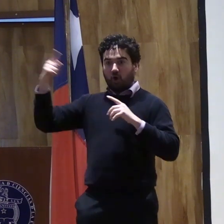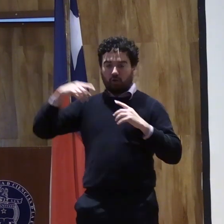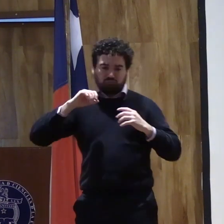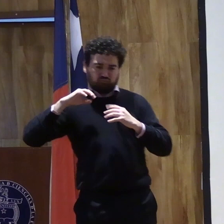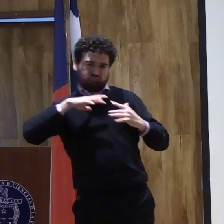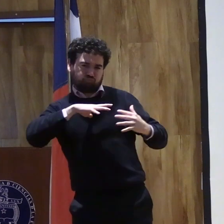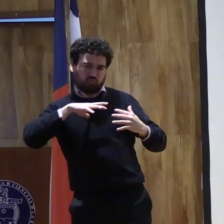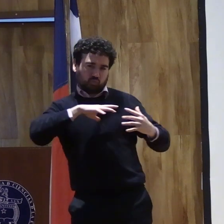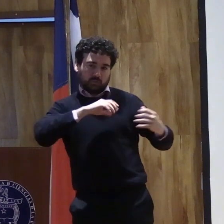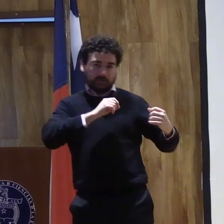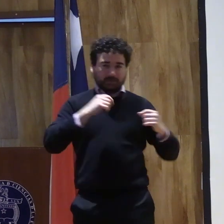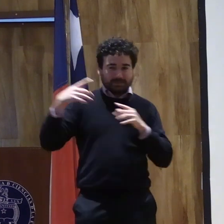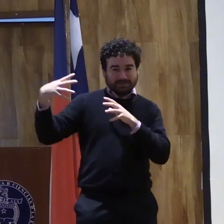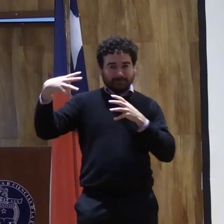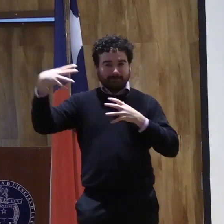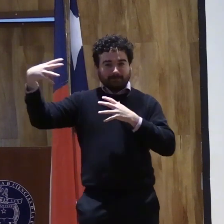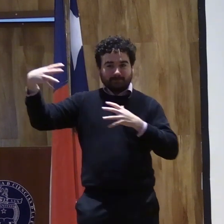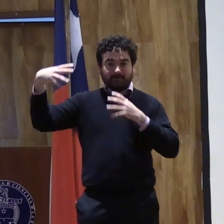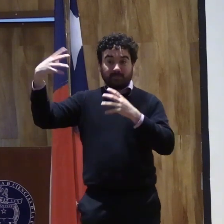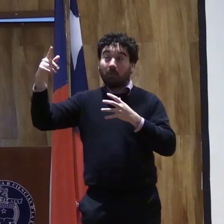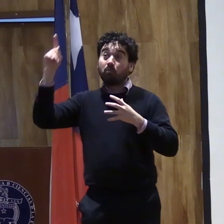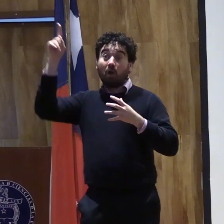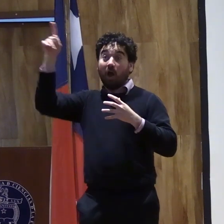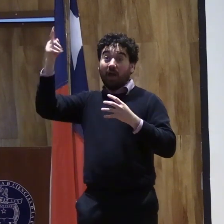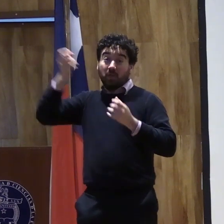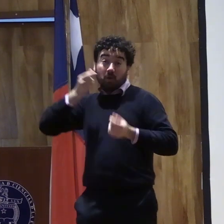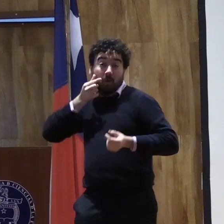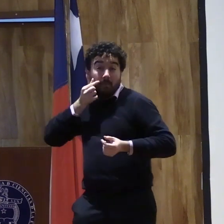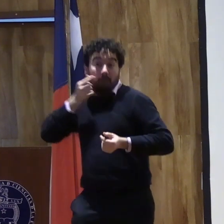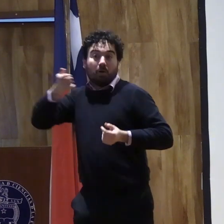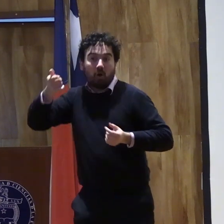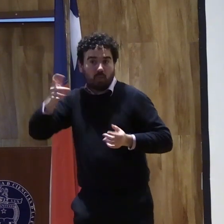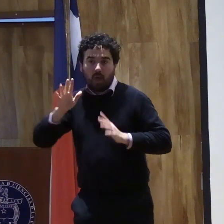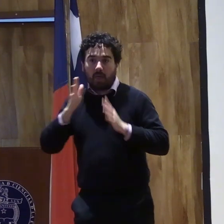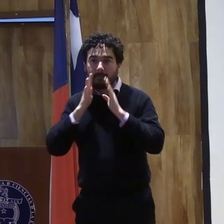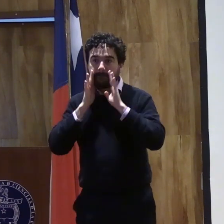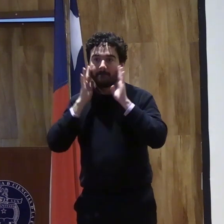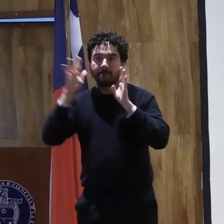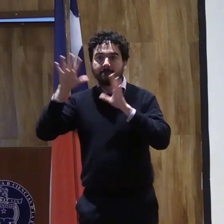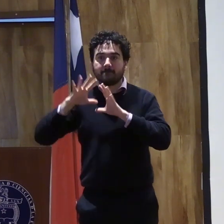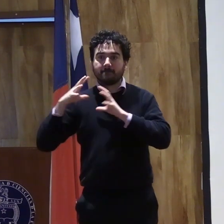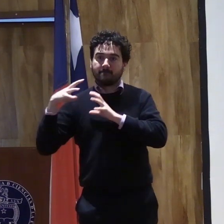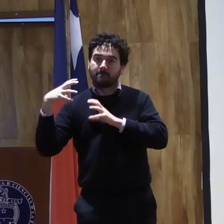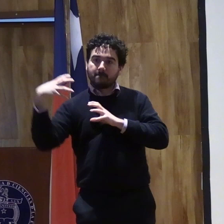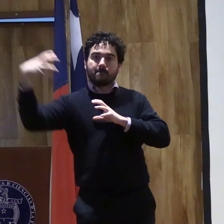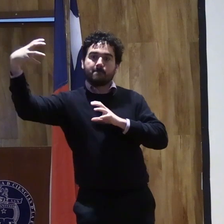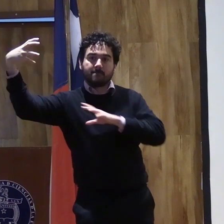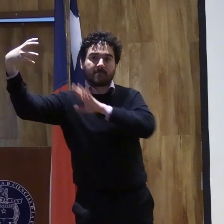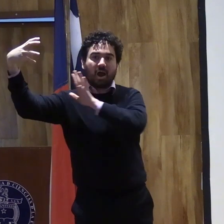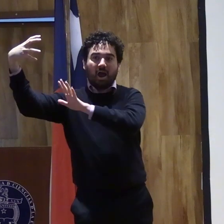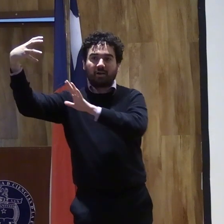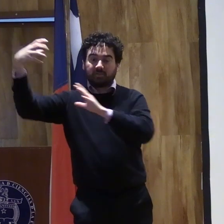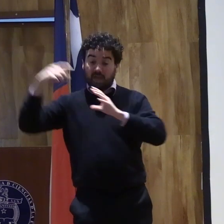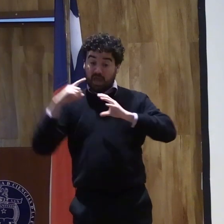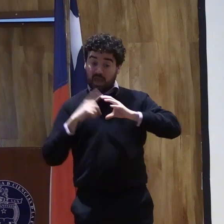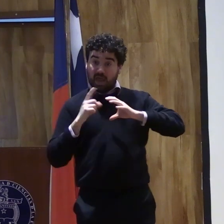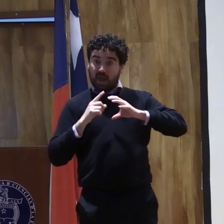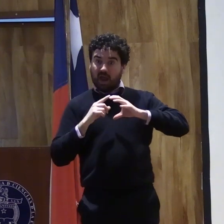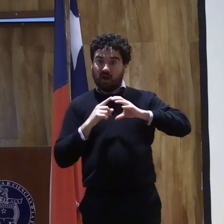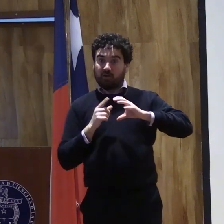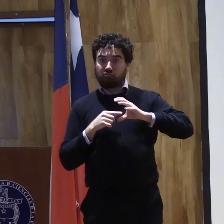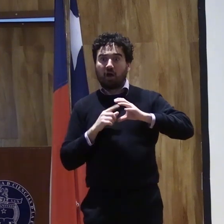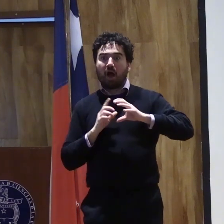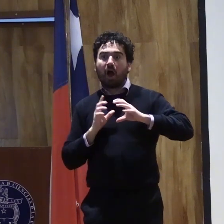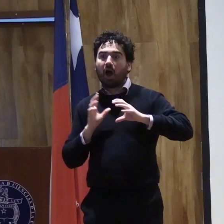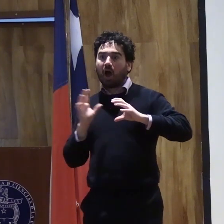dragón dejó de tirar tufos para acá, el campo magnético terrestre se hizo más esponjoso. Dijo, no